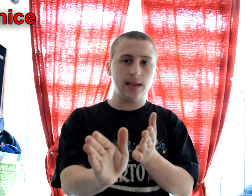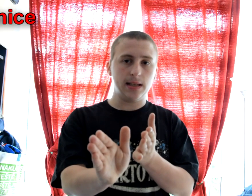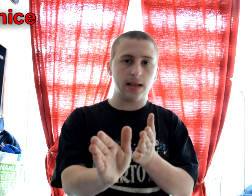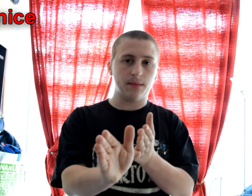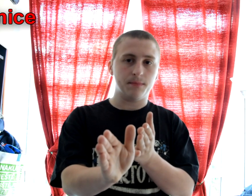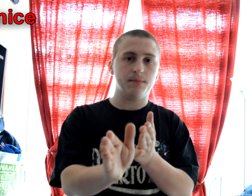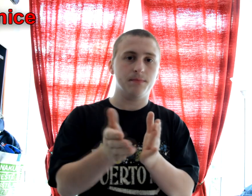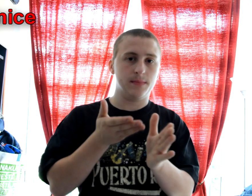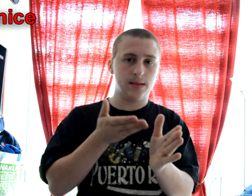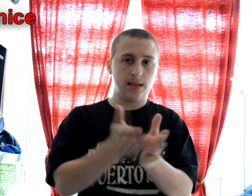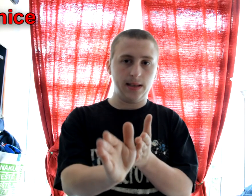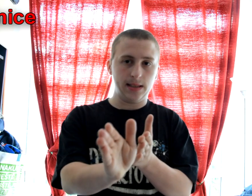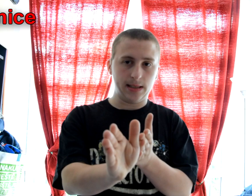Lednice. Lednice.